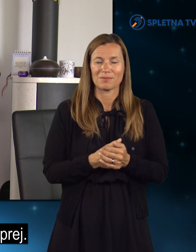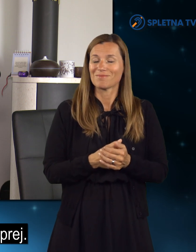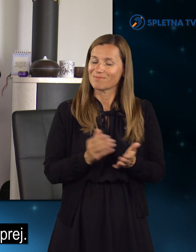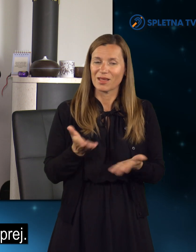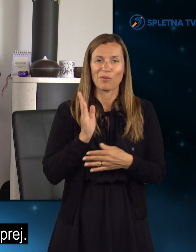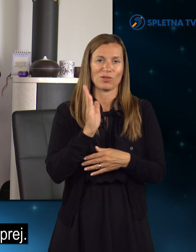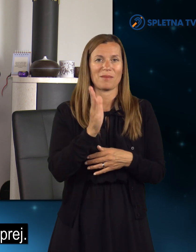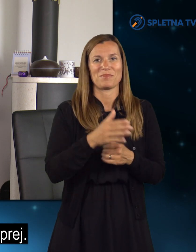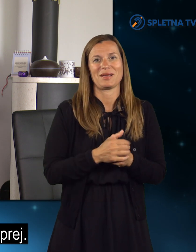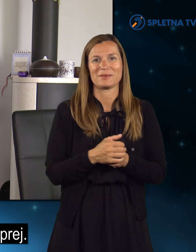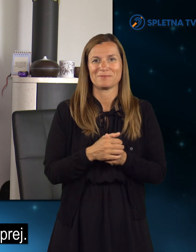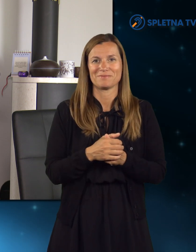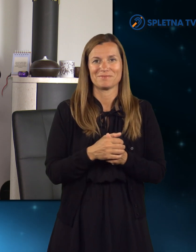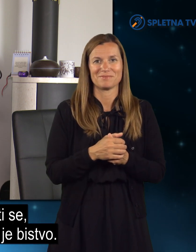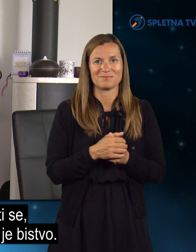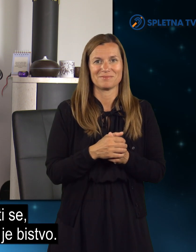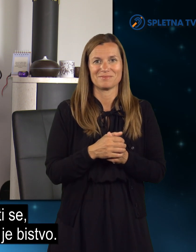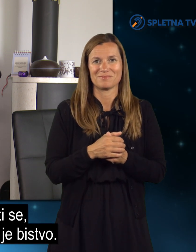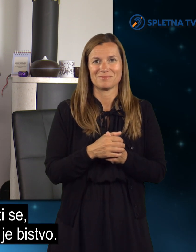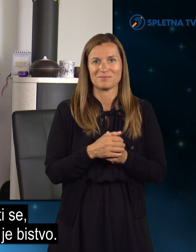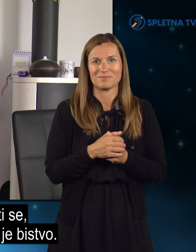Smo šli naprej. Tako da